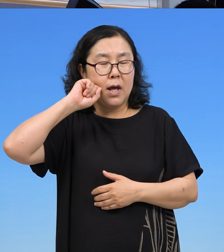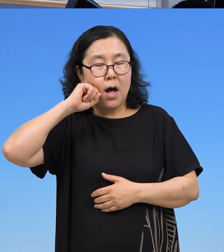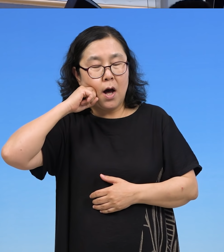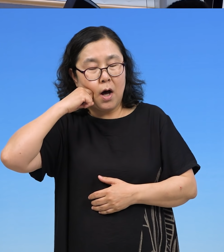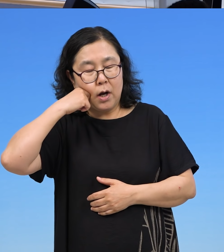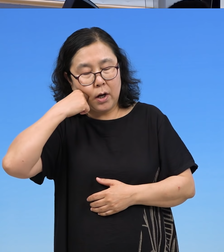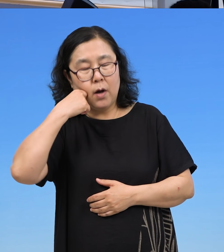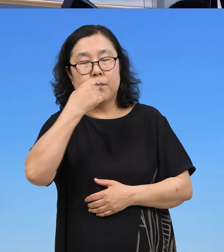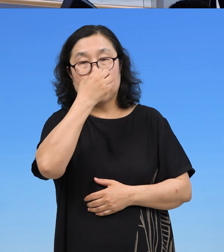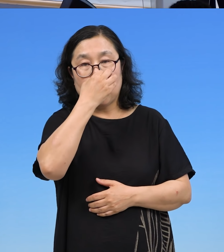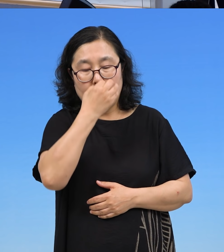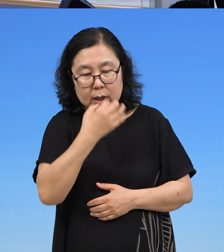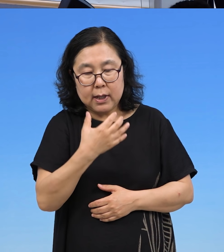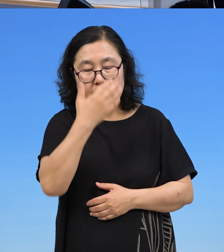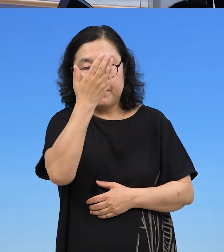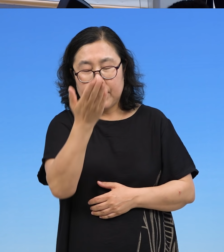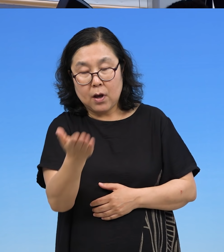어렵고 힘겨워도